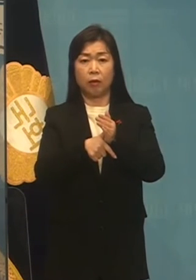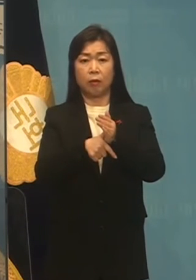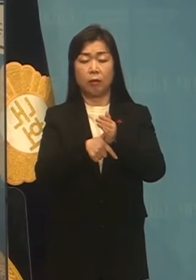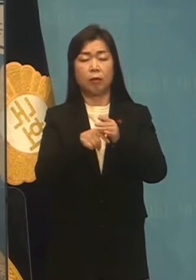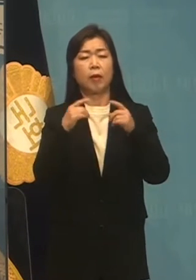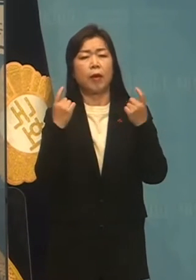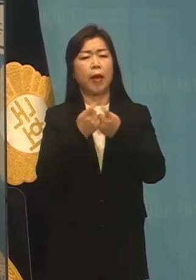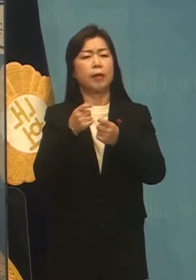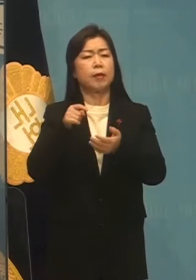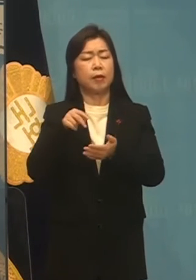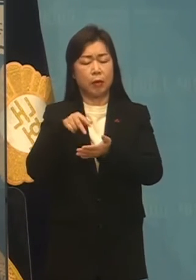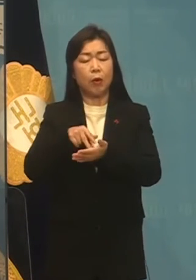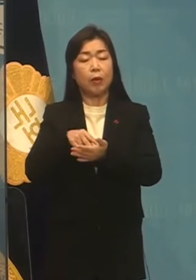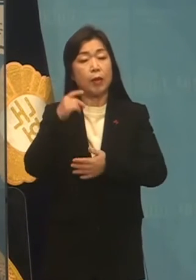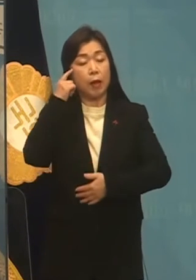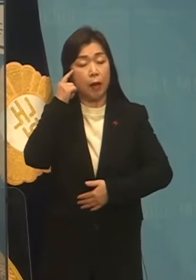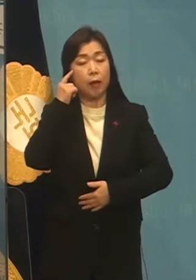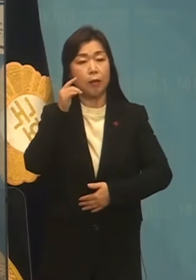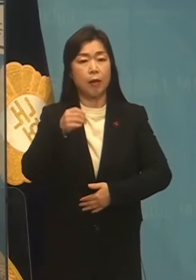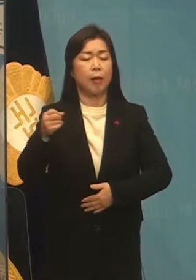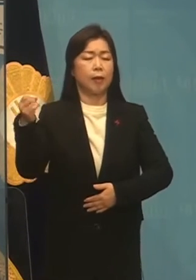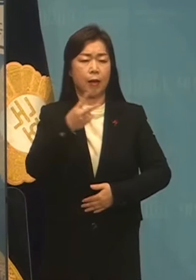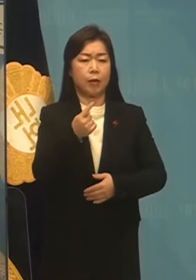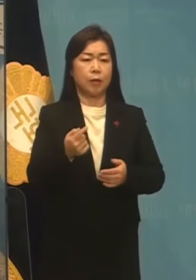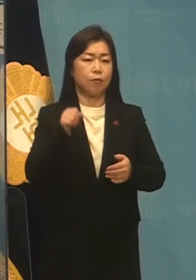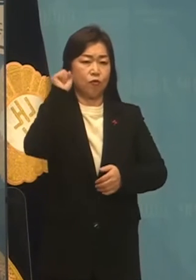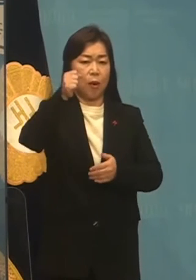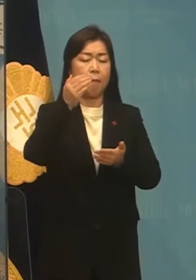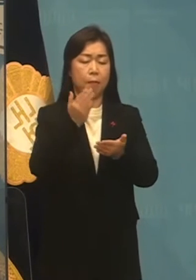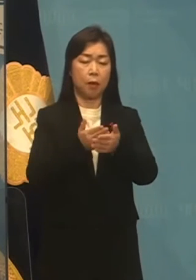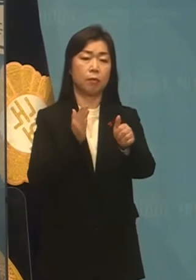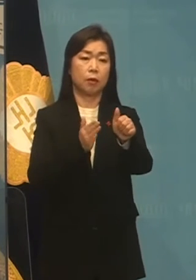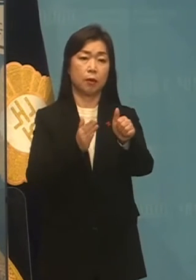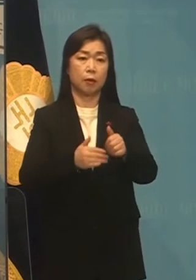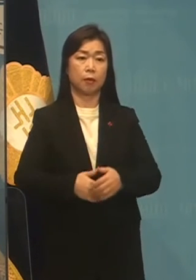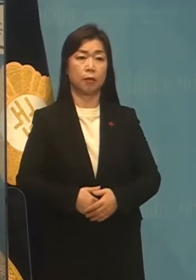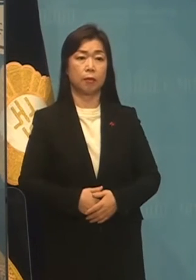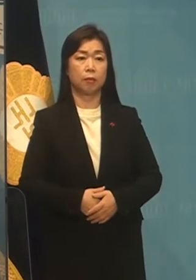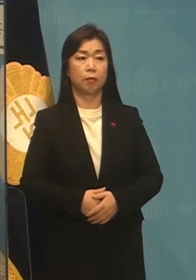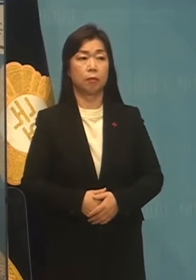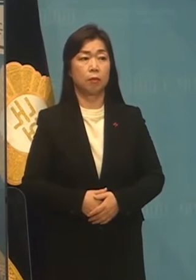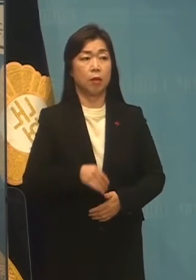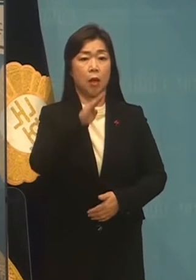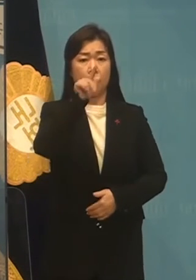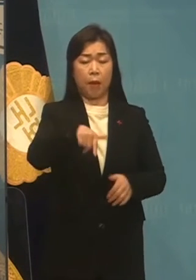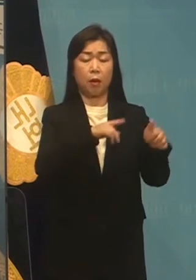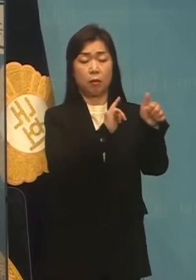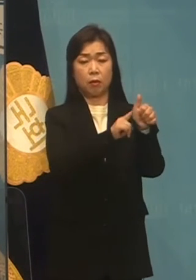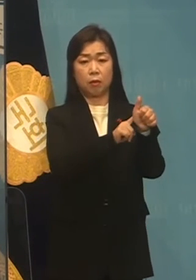제 개인적인 의견입니다. 다시는 나오지 말기를 바랍니다. 아울러